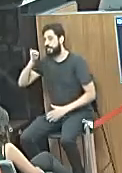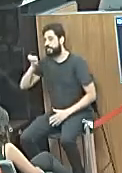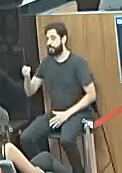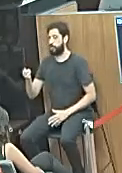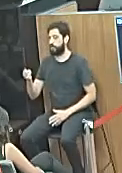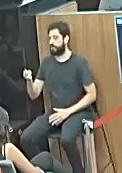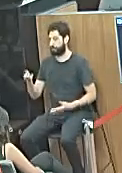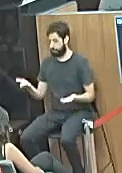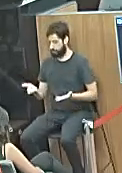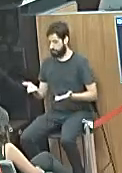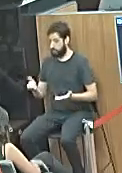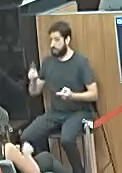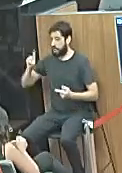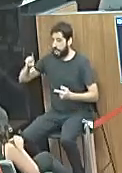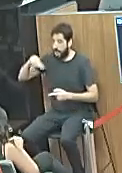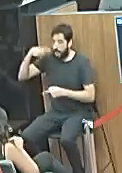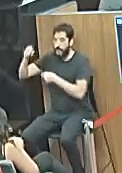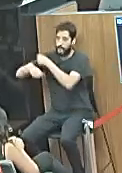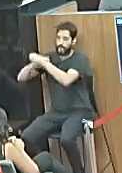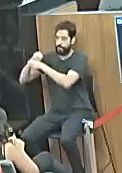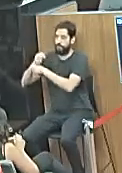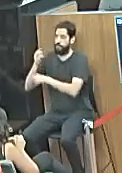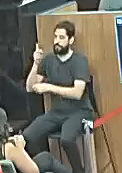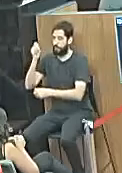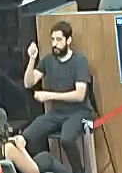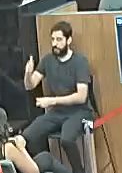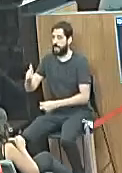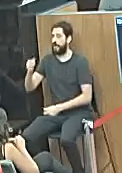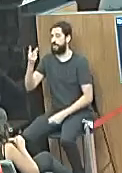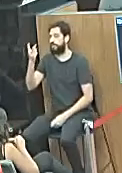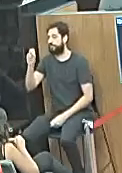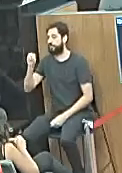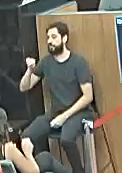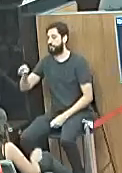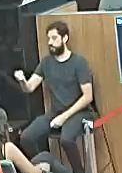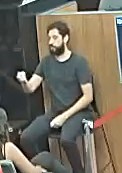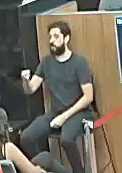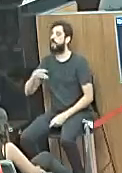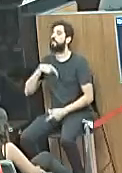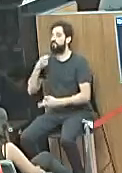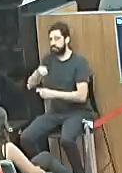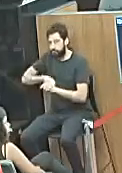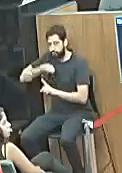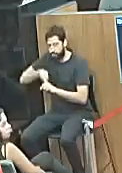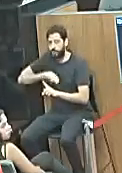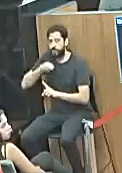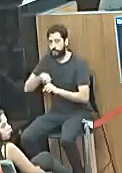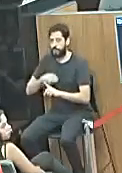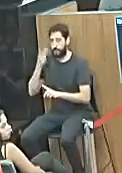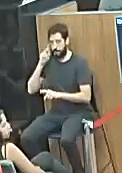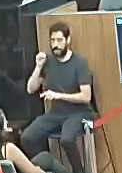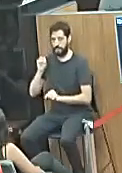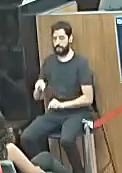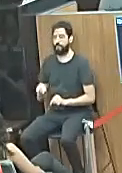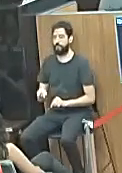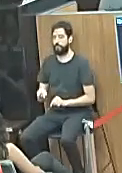irá pagar us 20 milhões então nós estamos atuando firme lutando pra isso e